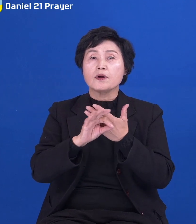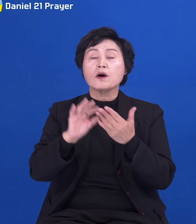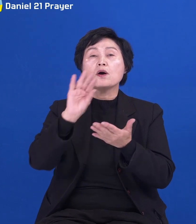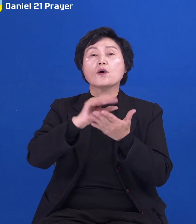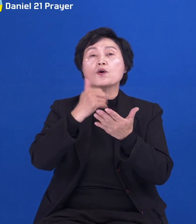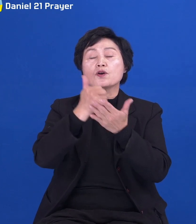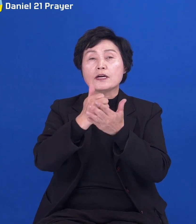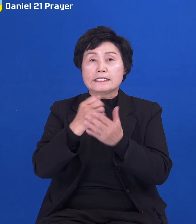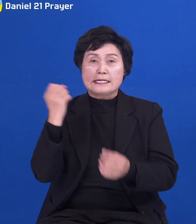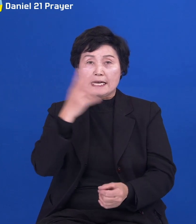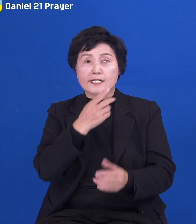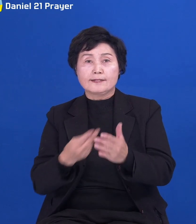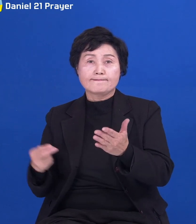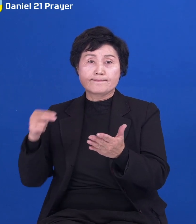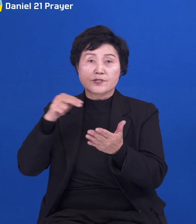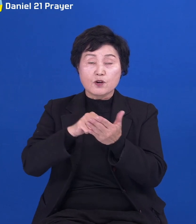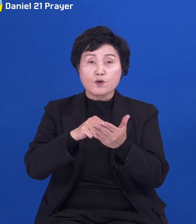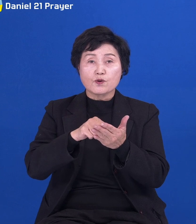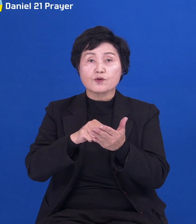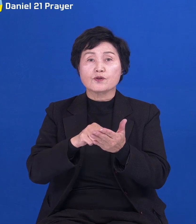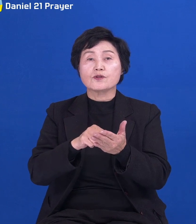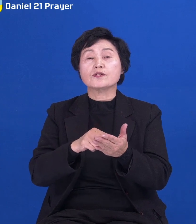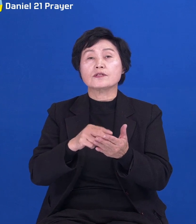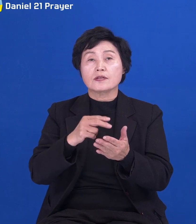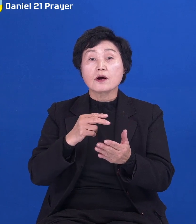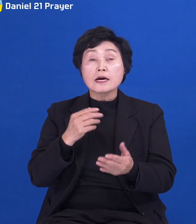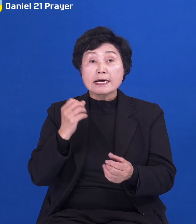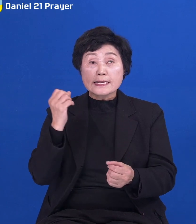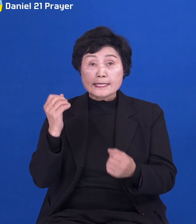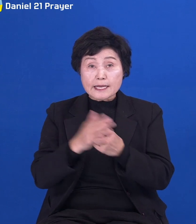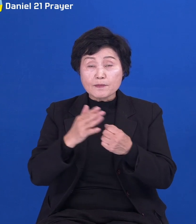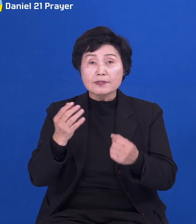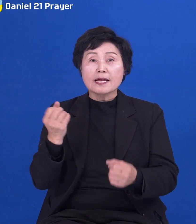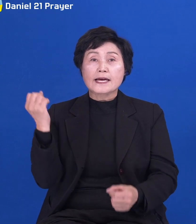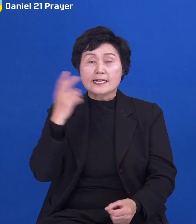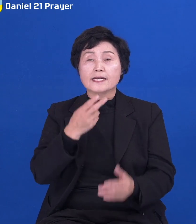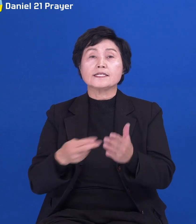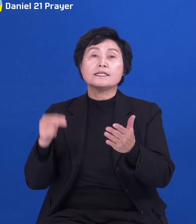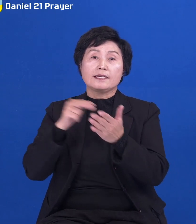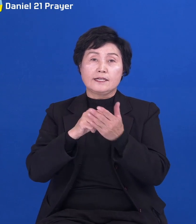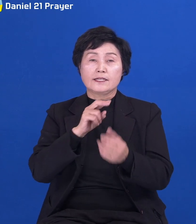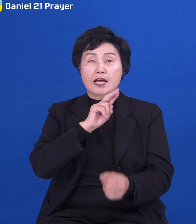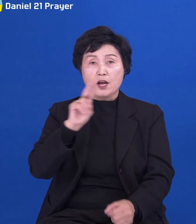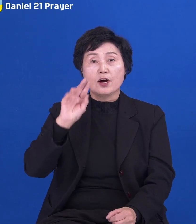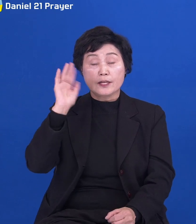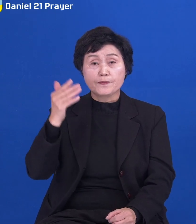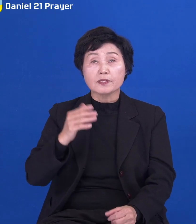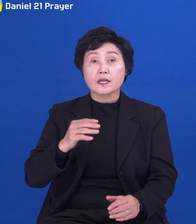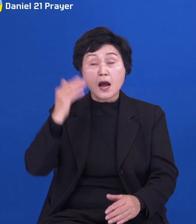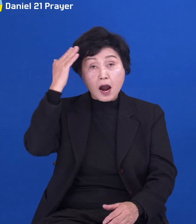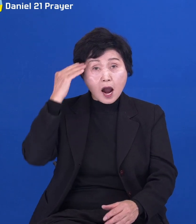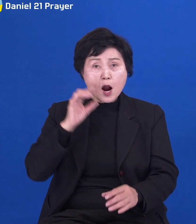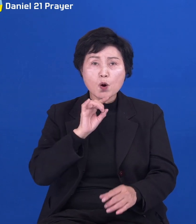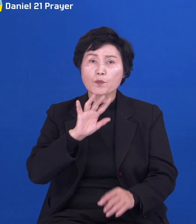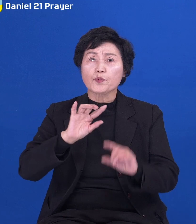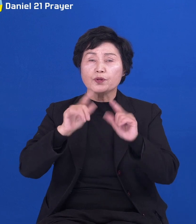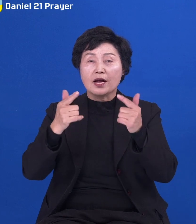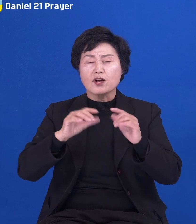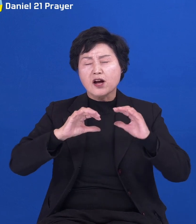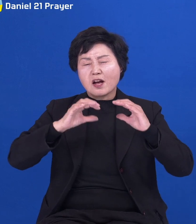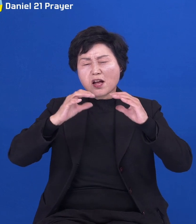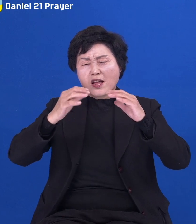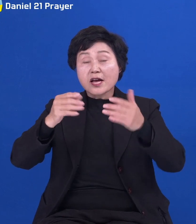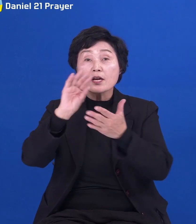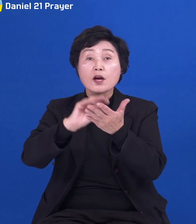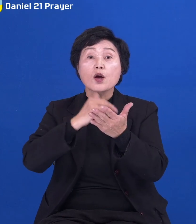그런 마음가짐으로 다시 일어나야 합니다. 저는 대한민국 교회뿐만 아니라 온 세계의 모든 크리스찬들이